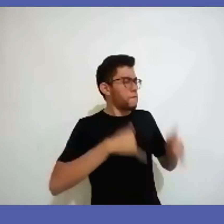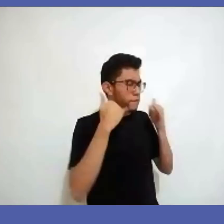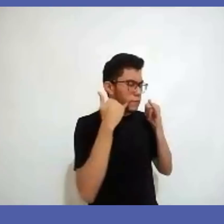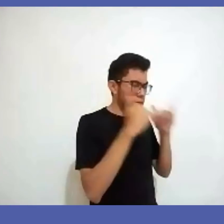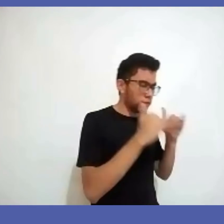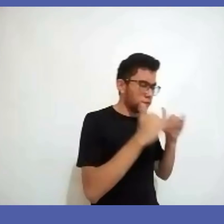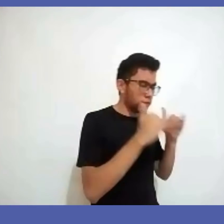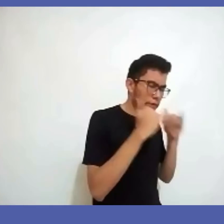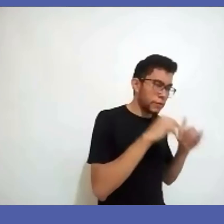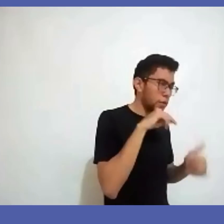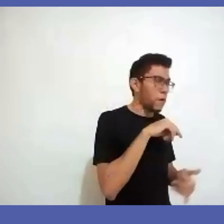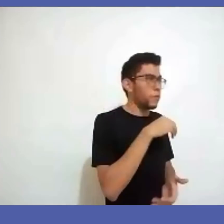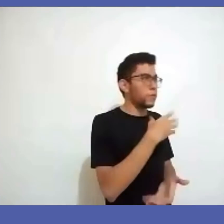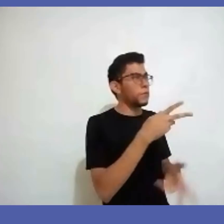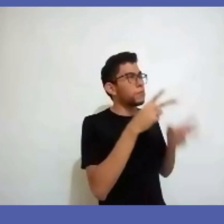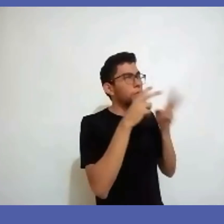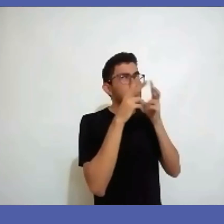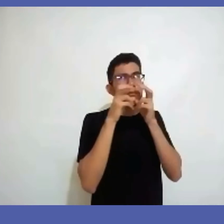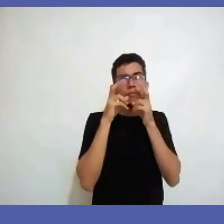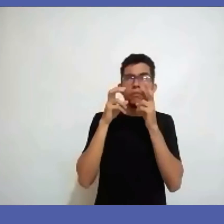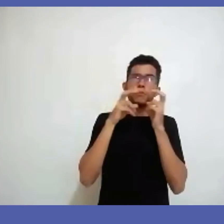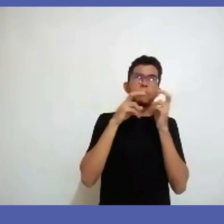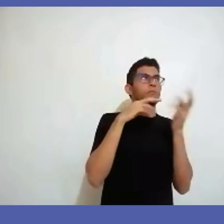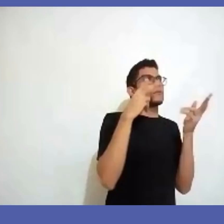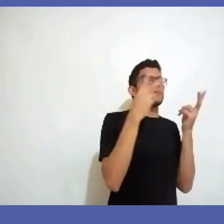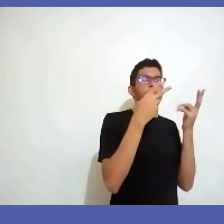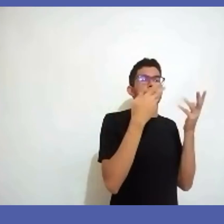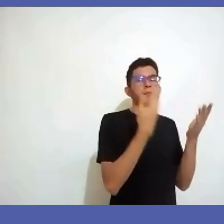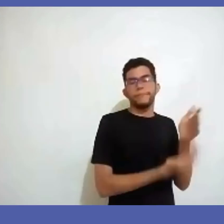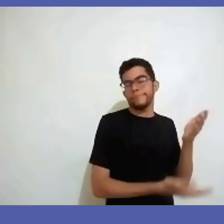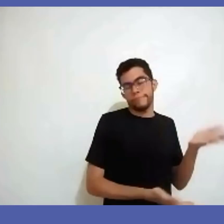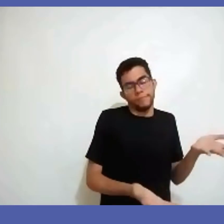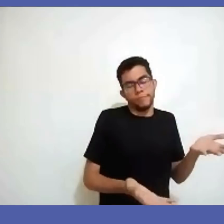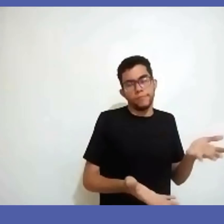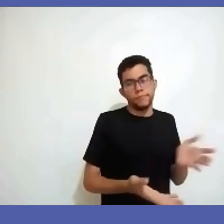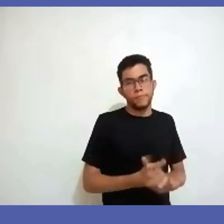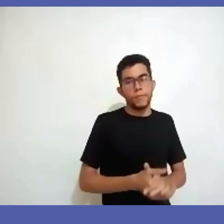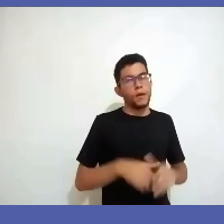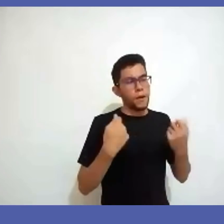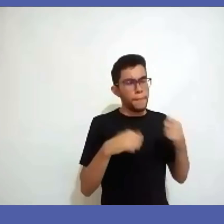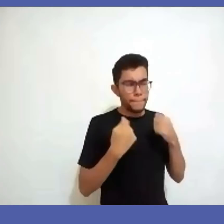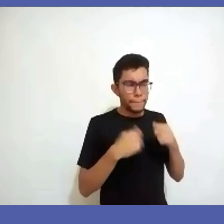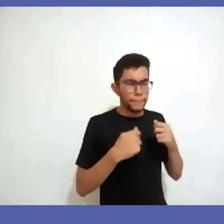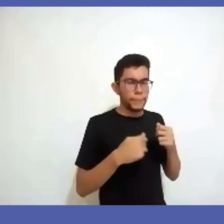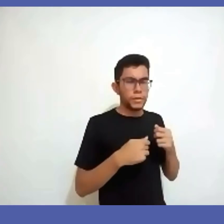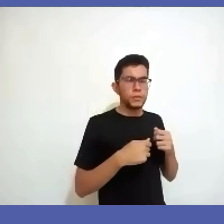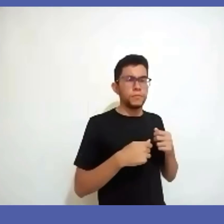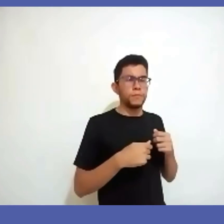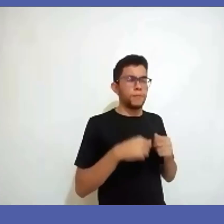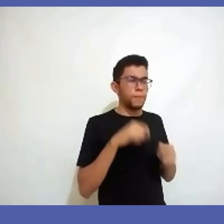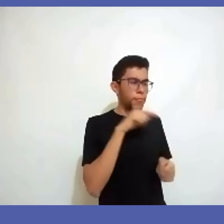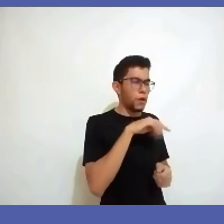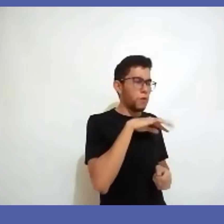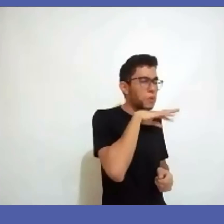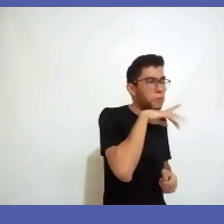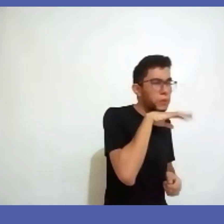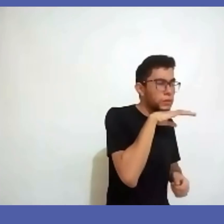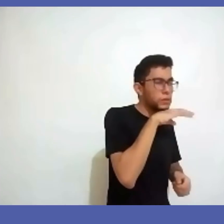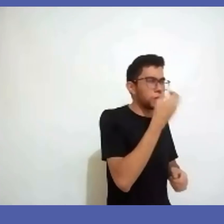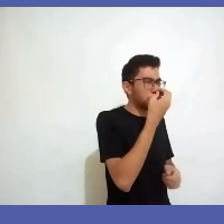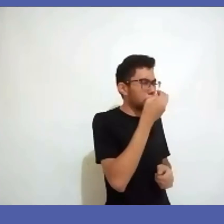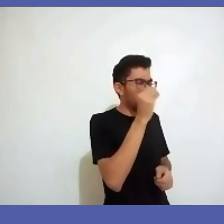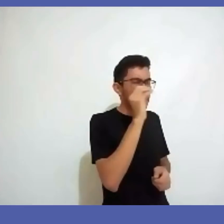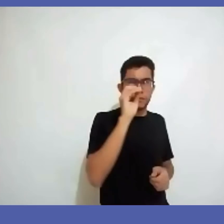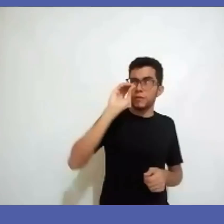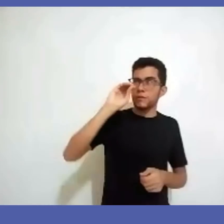refere-se a essa geração na condição moral, na condição ética, tá bom? Então, vamos voltar